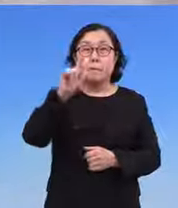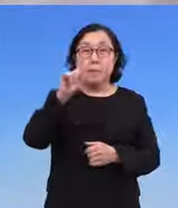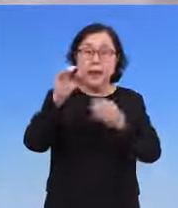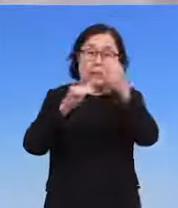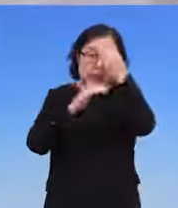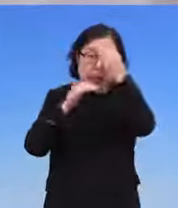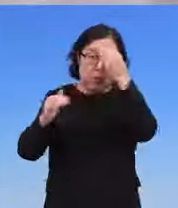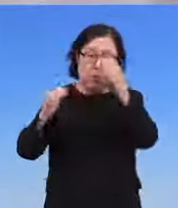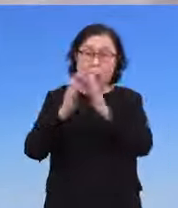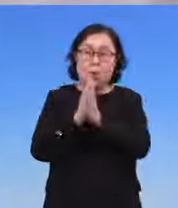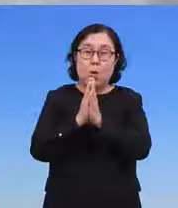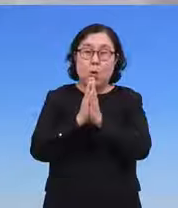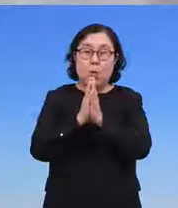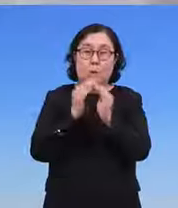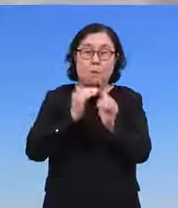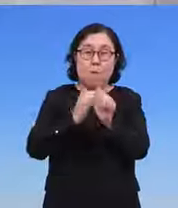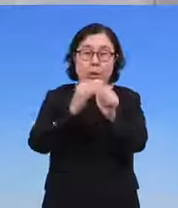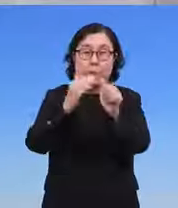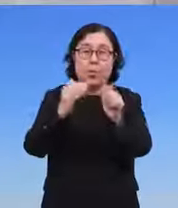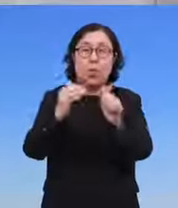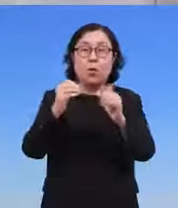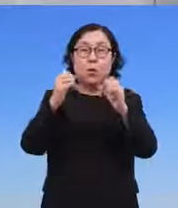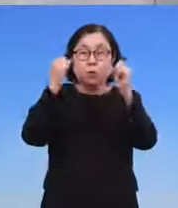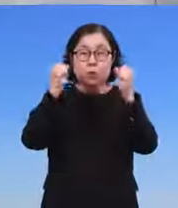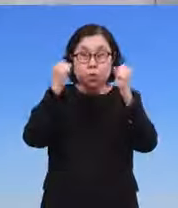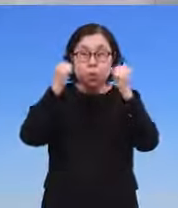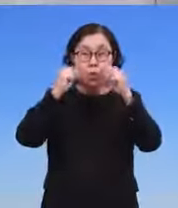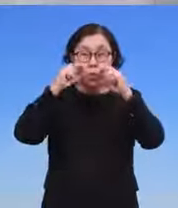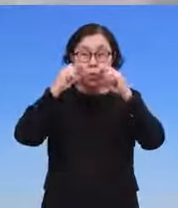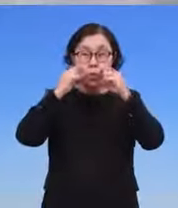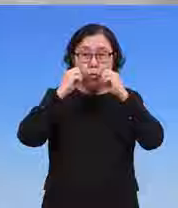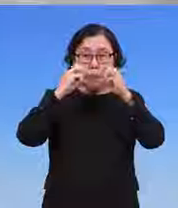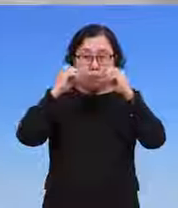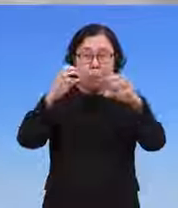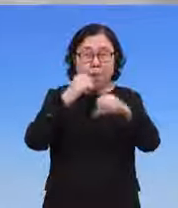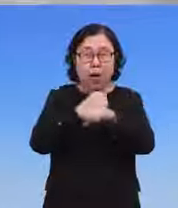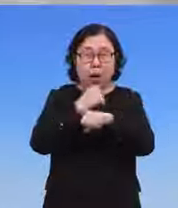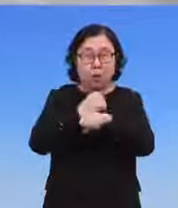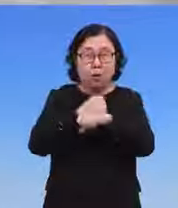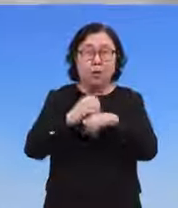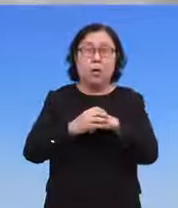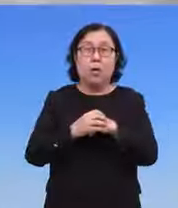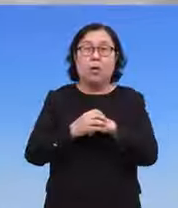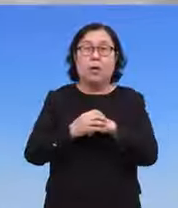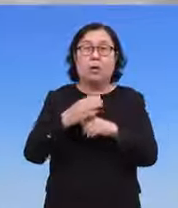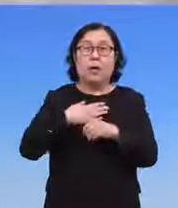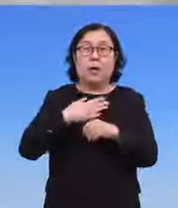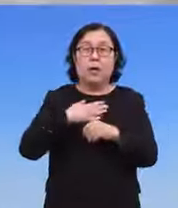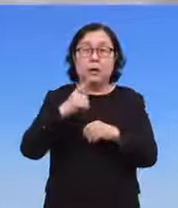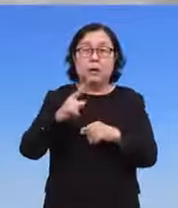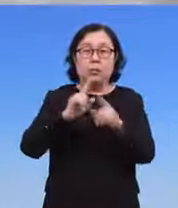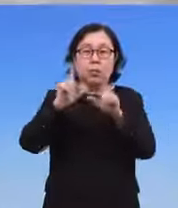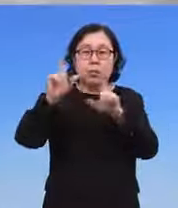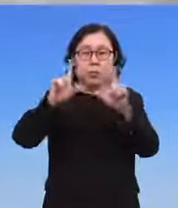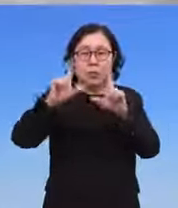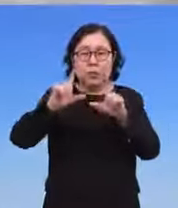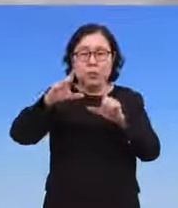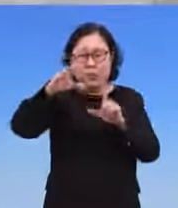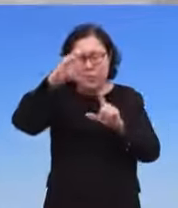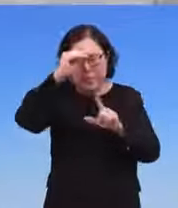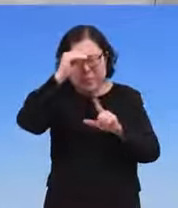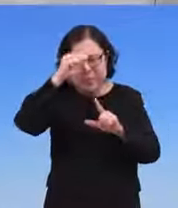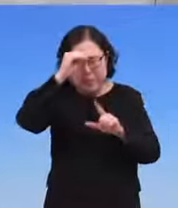저는 일만 성도 파송 운동을 선포하고 7년 동안에 이 세례 요한을 묵상을 하면서 정말 내가 흉내라도 좀 내기를